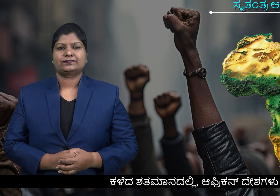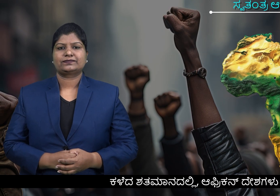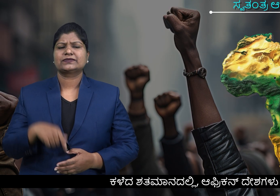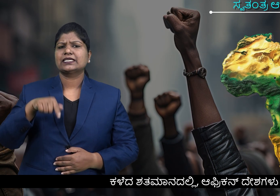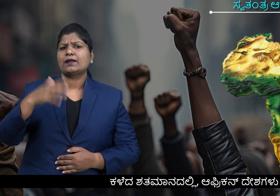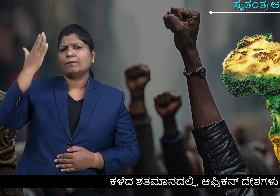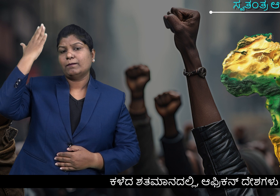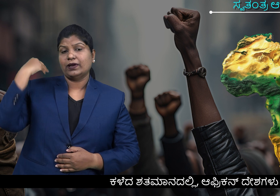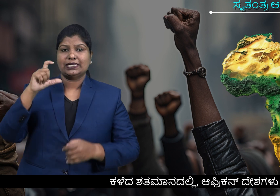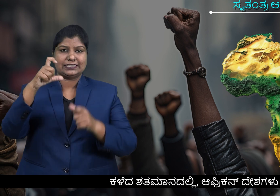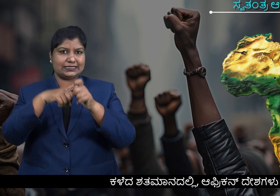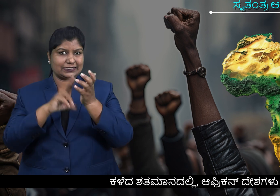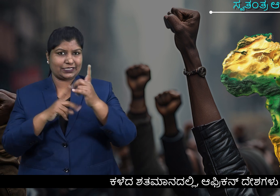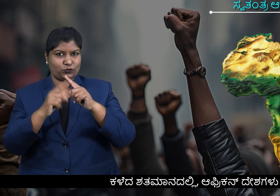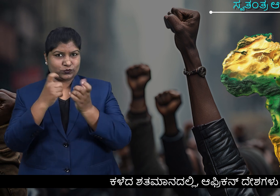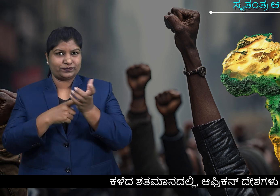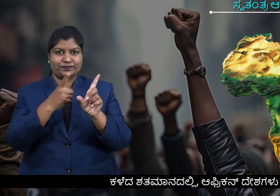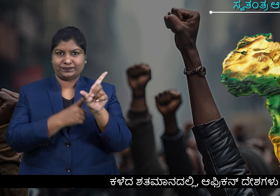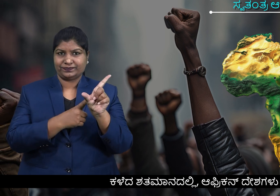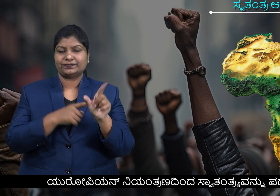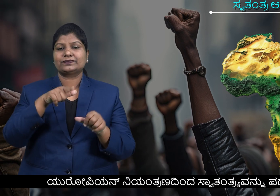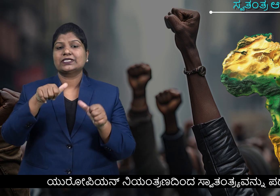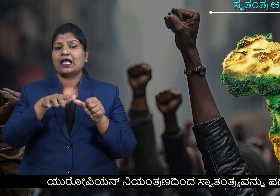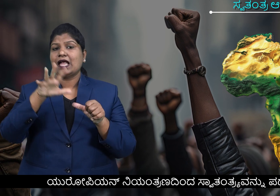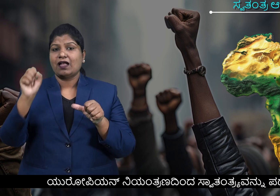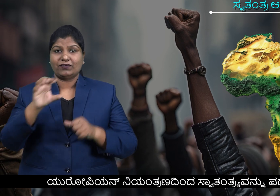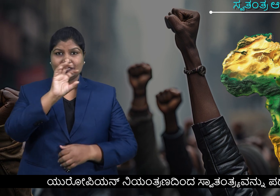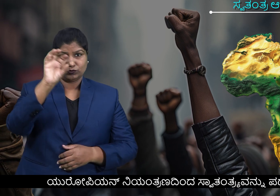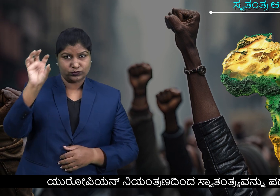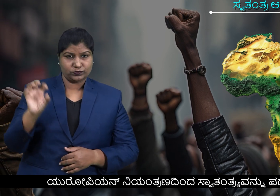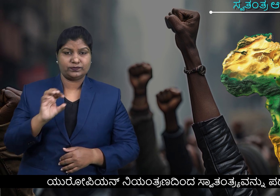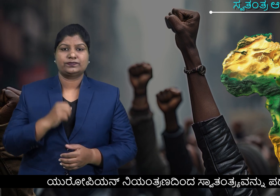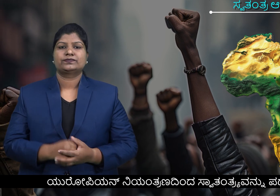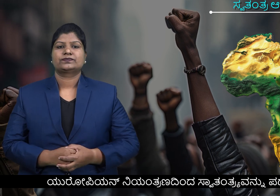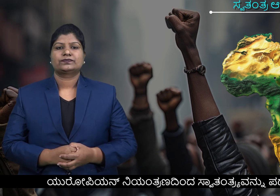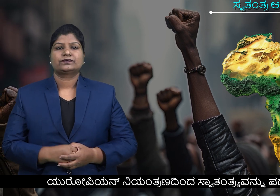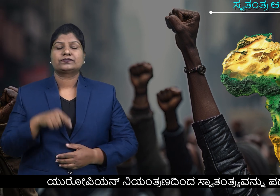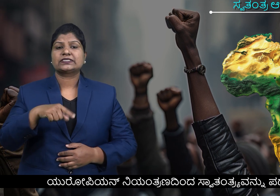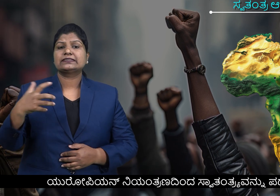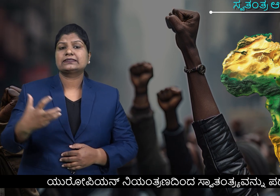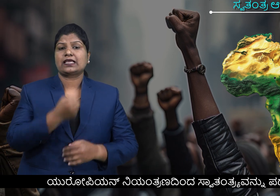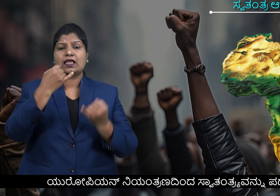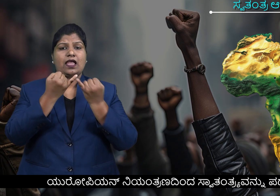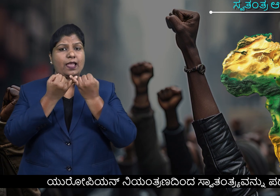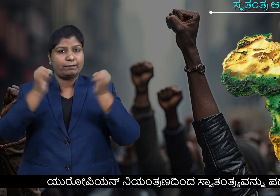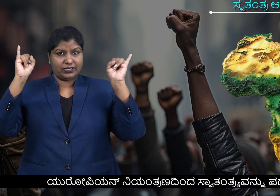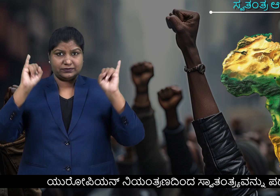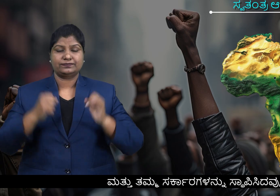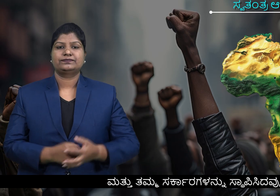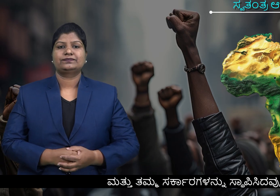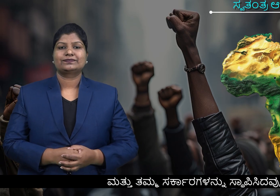ಕಳೆದ ಶತಮಾನದಲ್ಲಿ ಆಫ್ರಿಕನ್ ದೇಶಗಳು ಯುರೋಪಿಯನ್ ನಿಯಂತ್ರಣದಿಂದ ಸ್ವಾತಂತ್ರ್ಯವನ್ನು